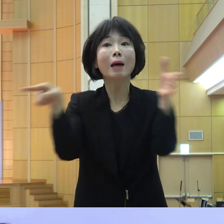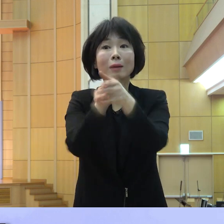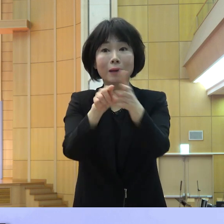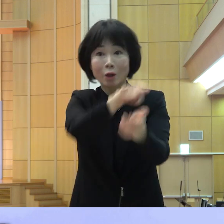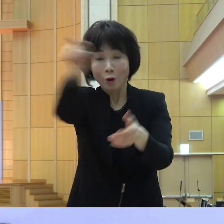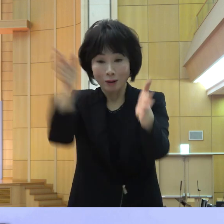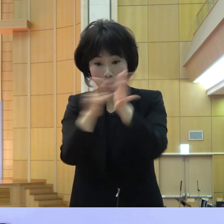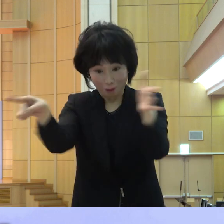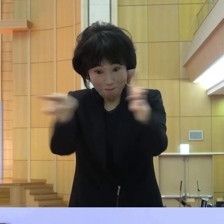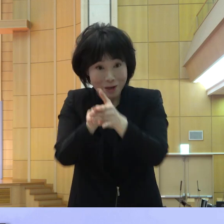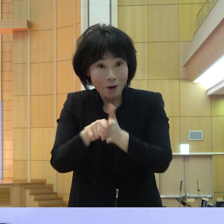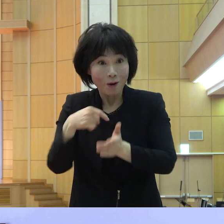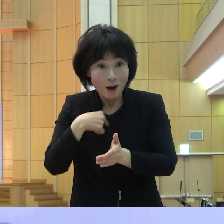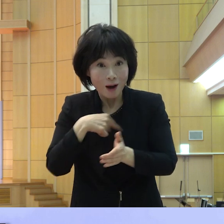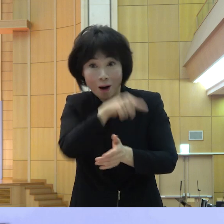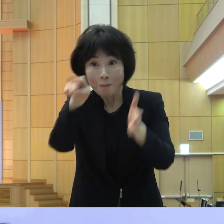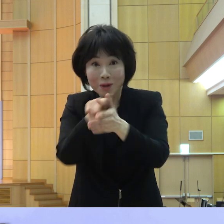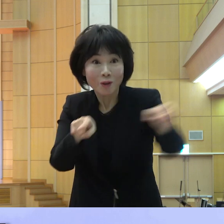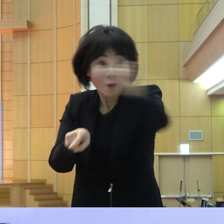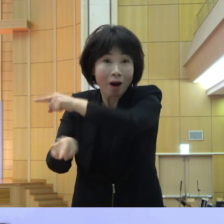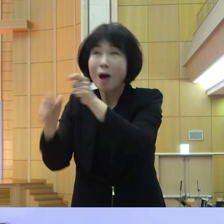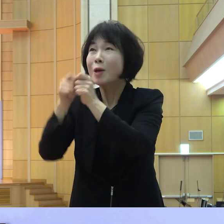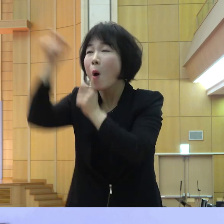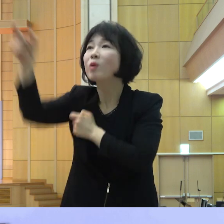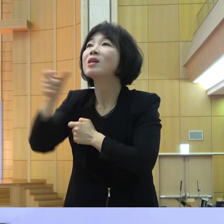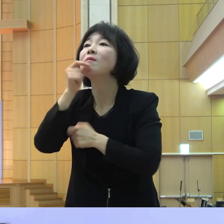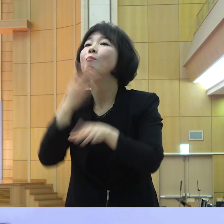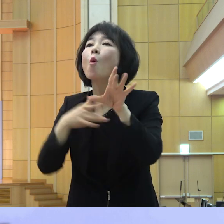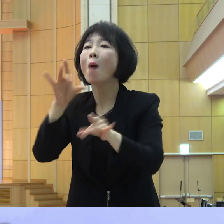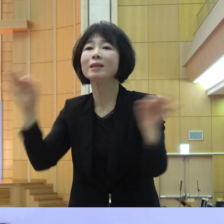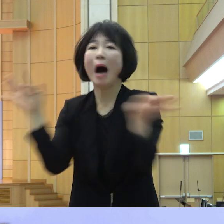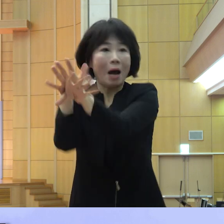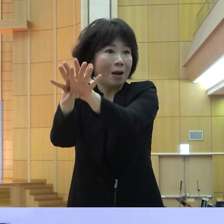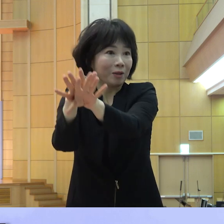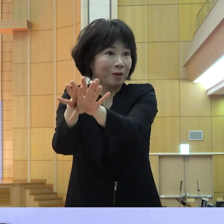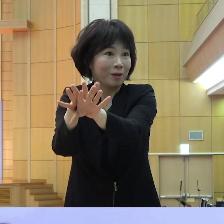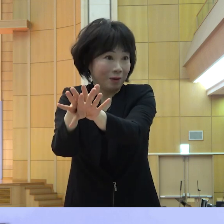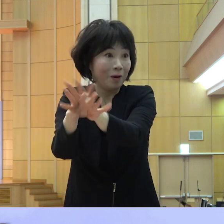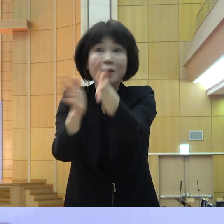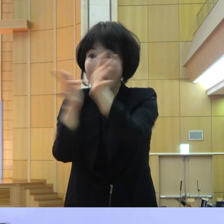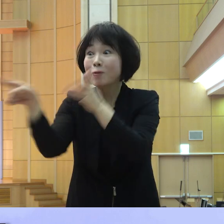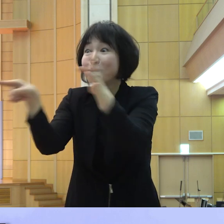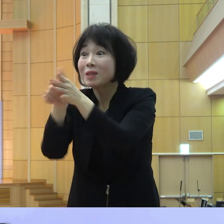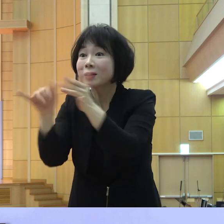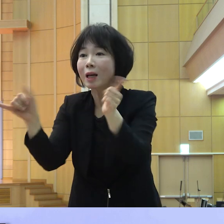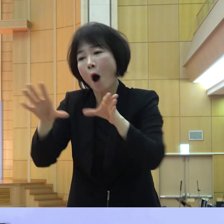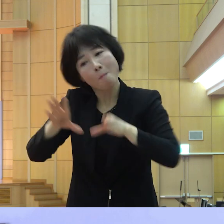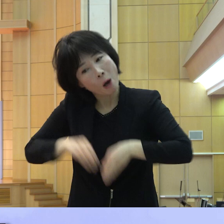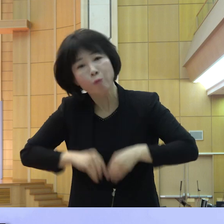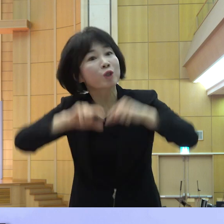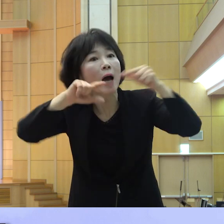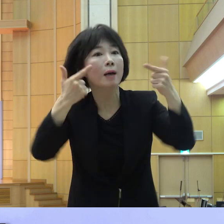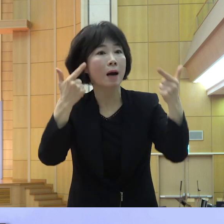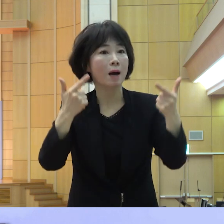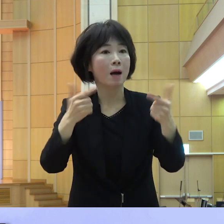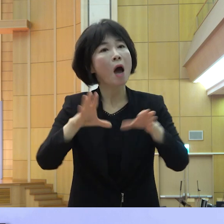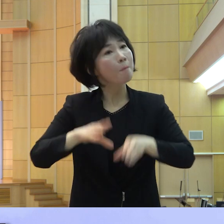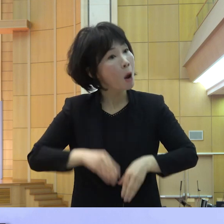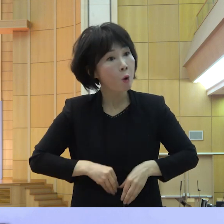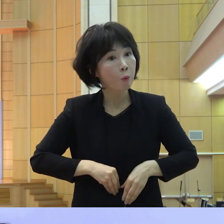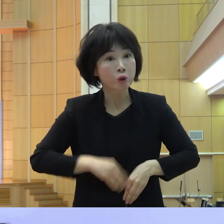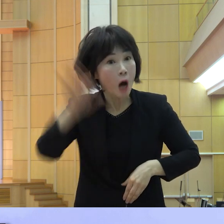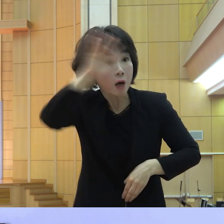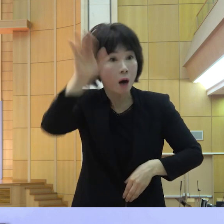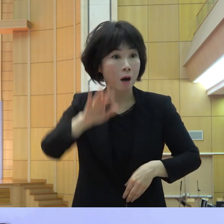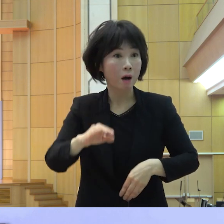자는 영원히 목마르지도 아니하리라. 예수 믿는 자는 줄이지도 않아, 굶주리지도 않아. 왜?